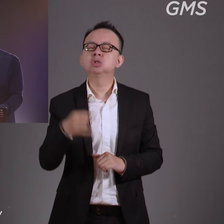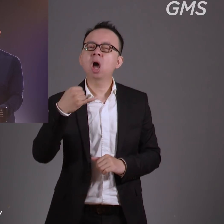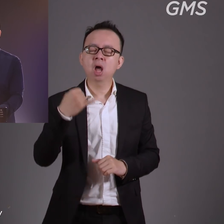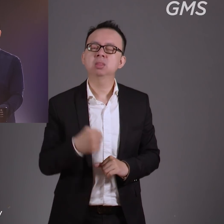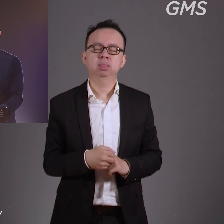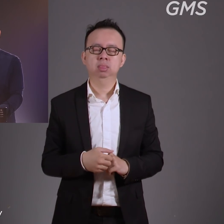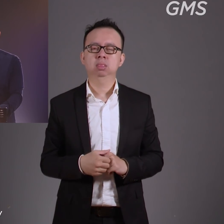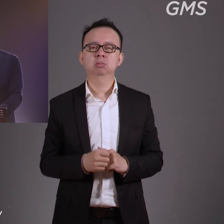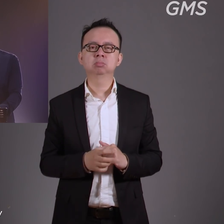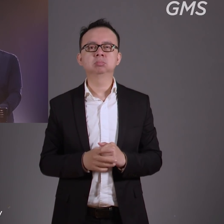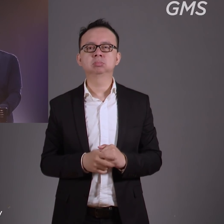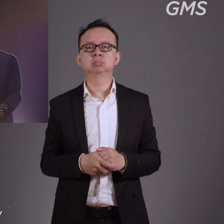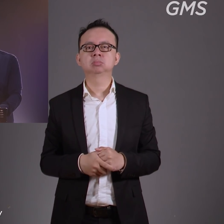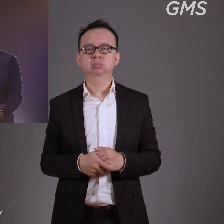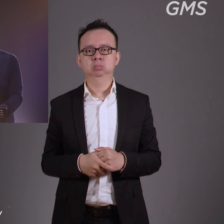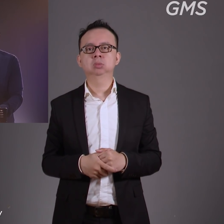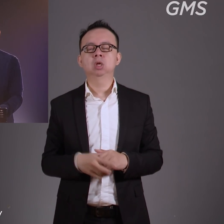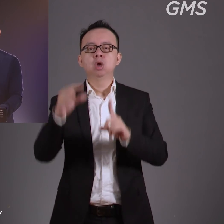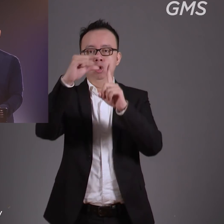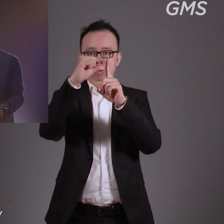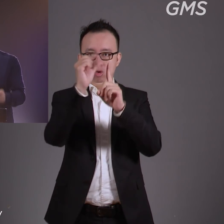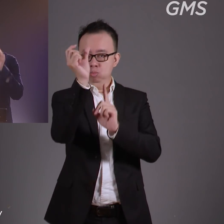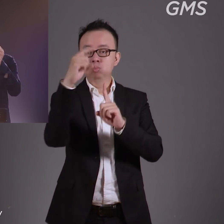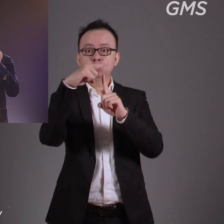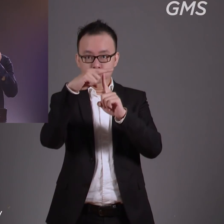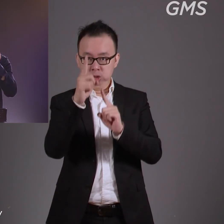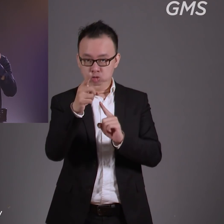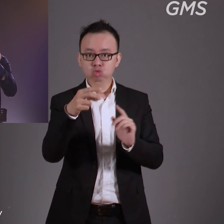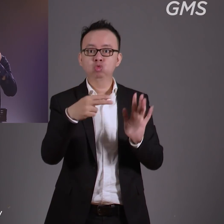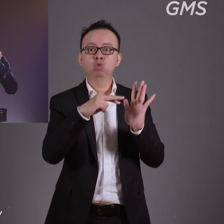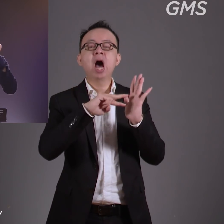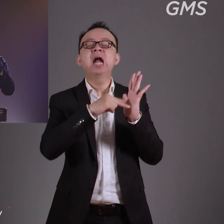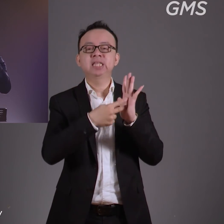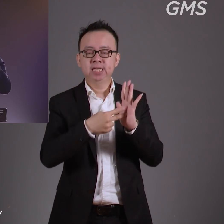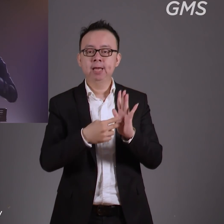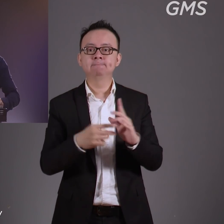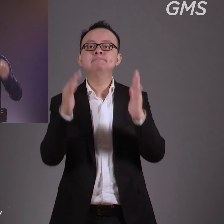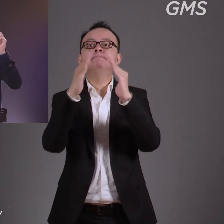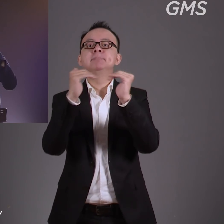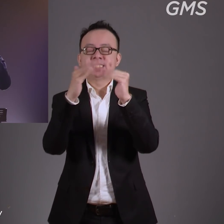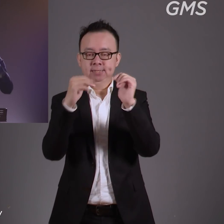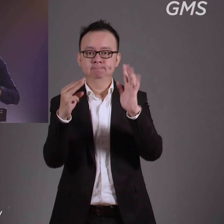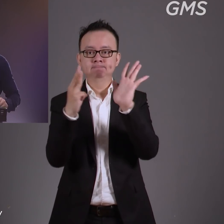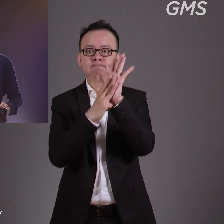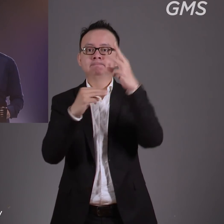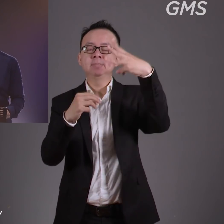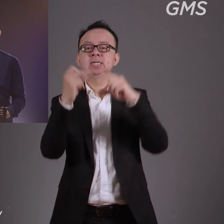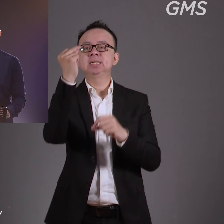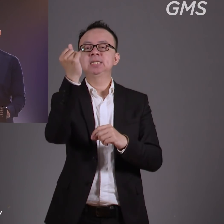Kok bisa? Put itu Mesir, bangsa Israel keluar dari Mesir masuk